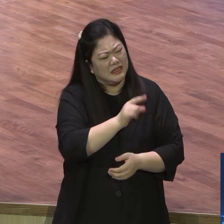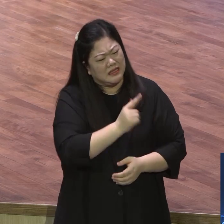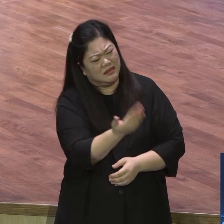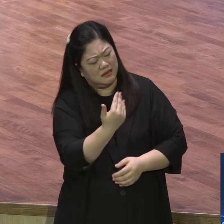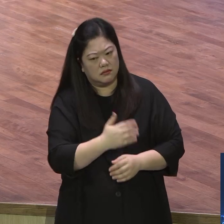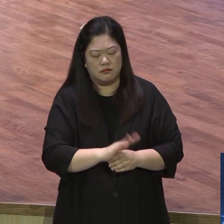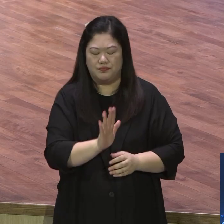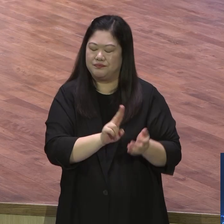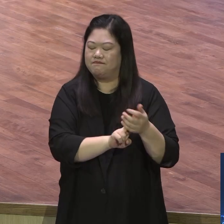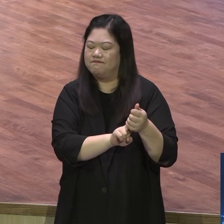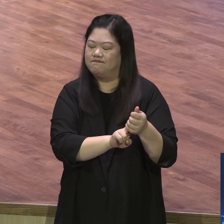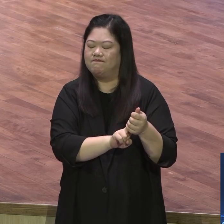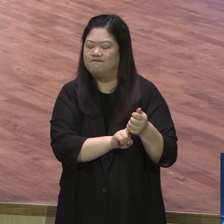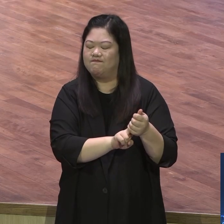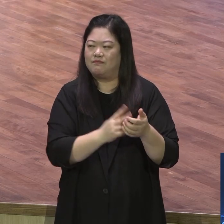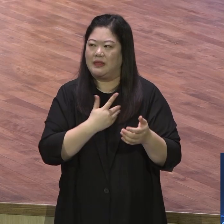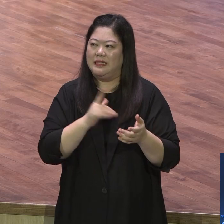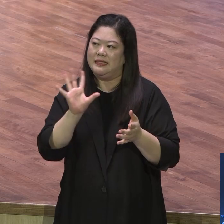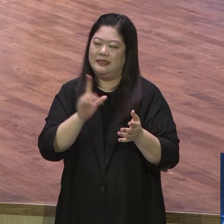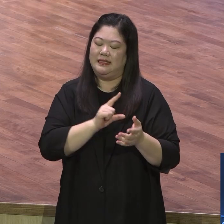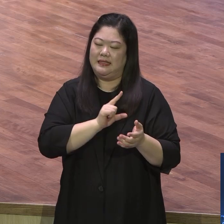아무도 몰라요